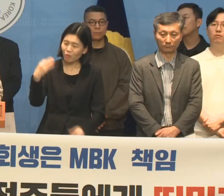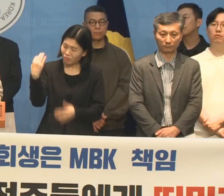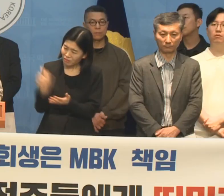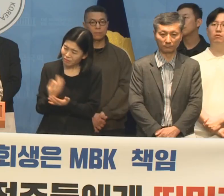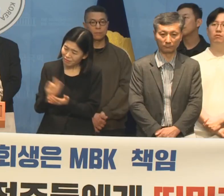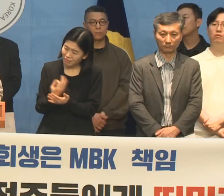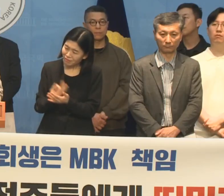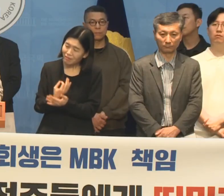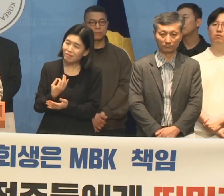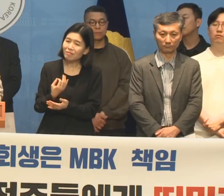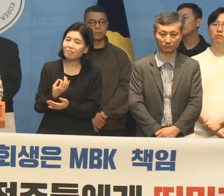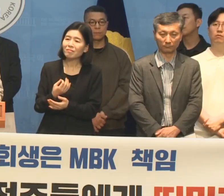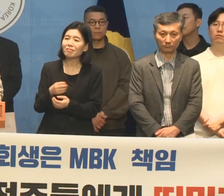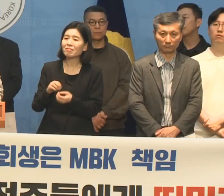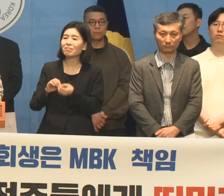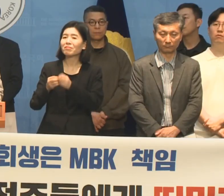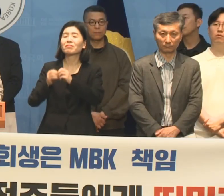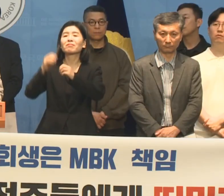못하는 겁니까?